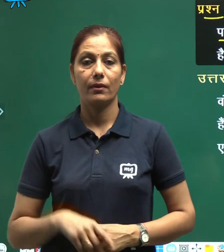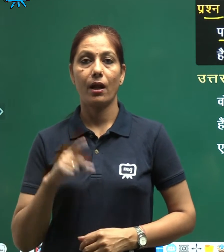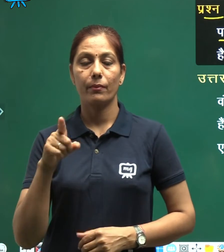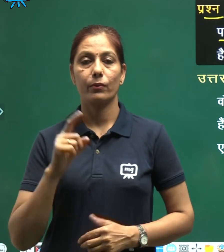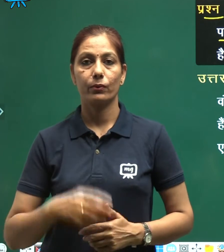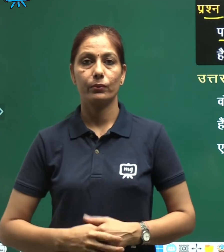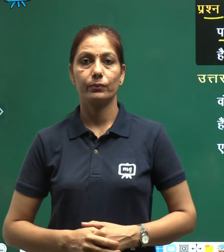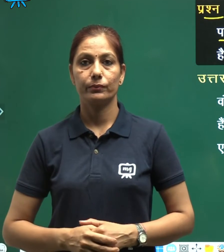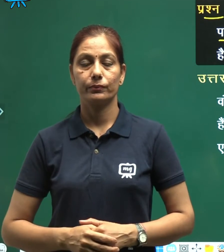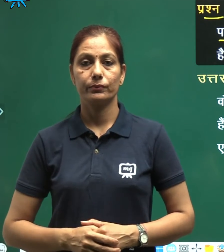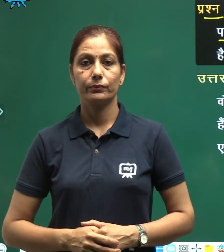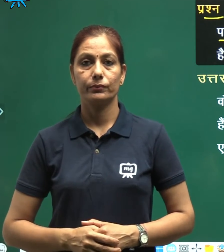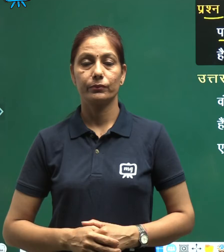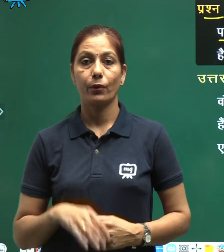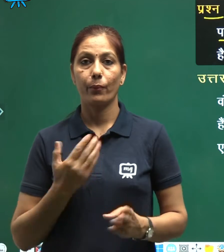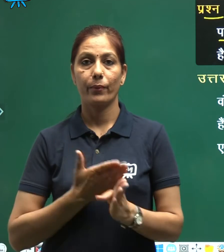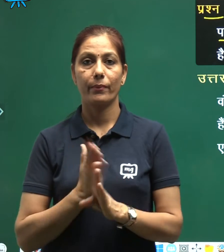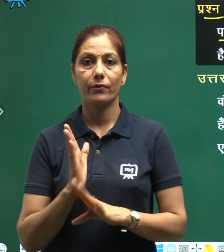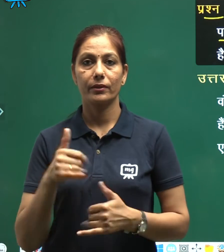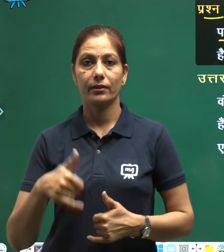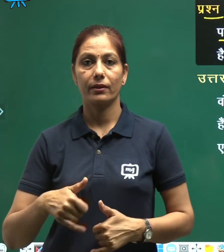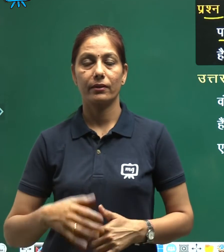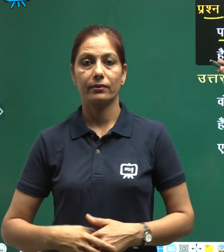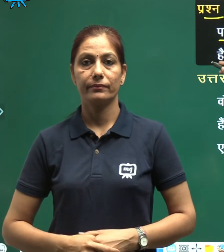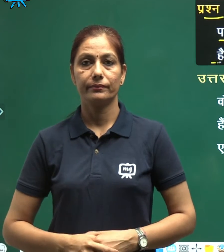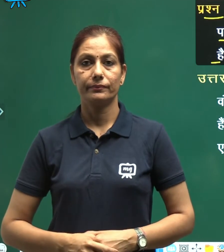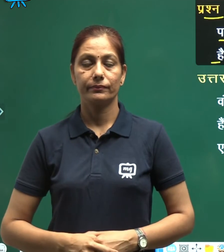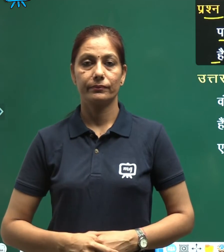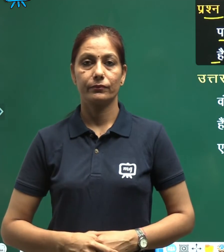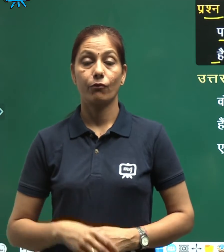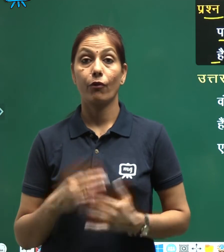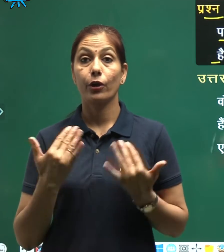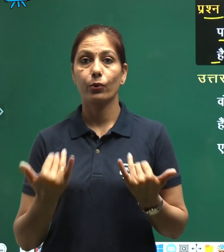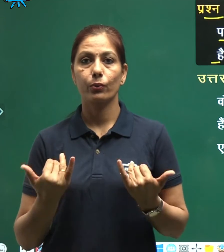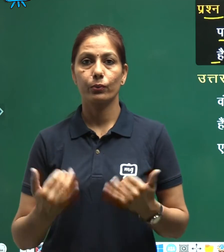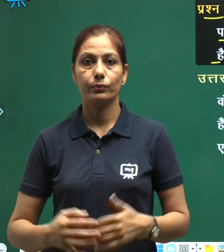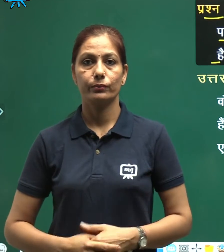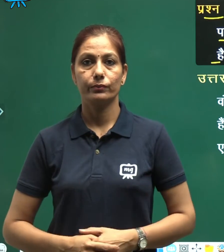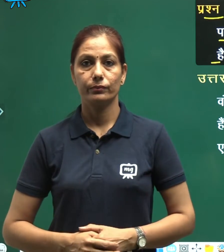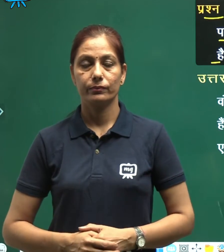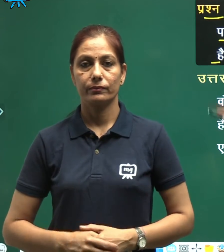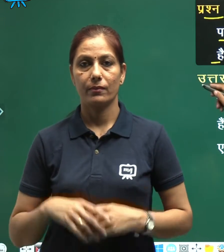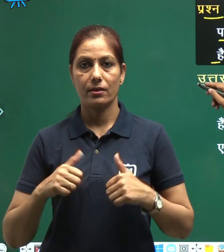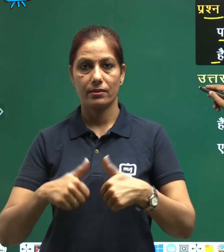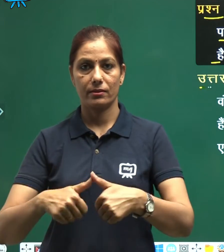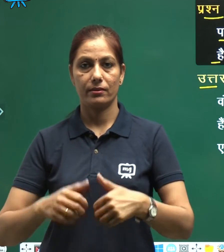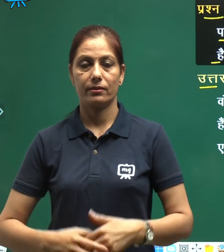आपको प्रभावित करता है, वह क्यों? उत्तर